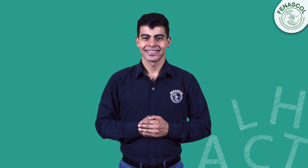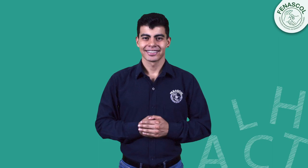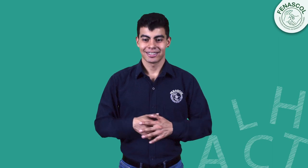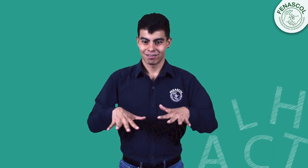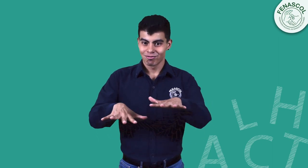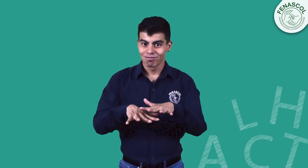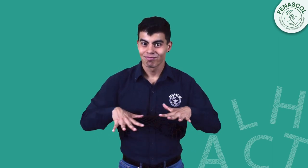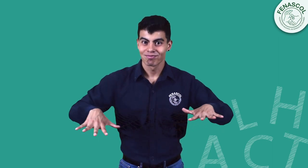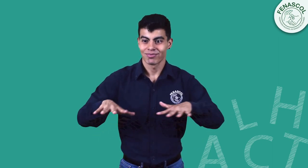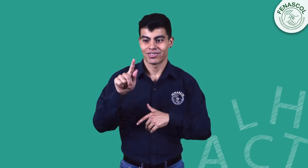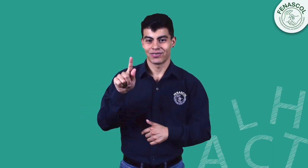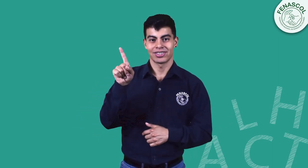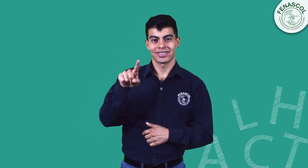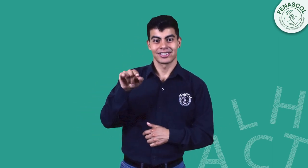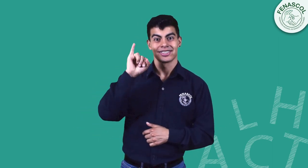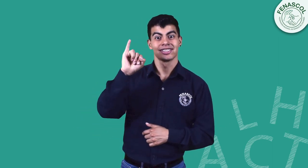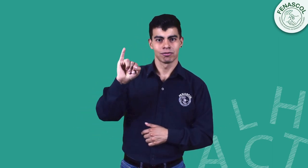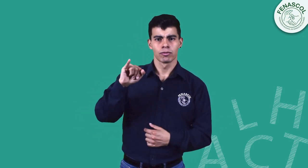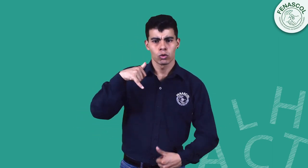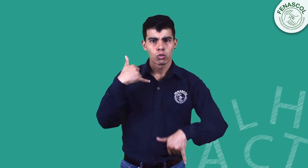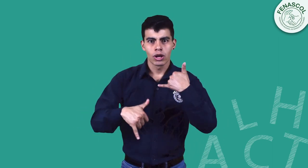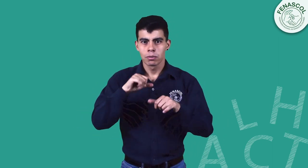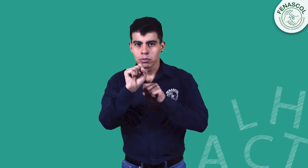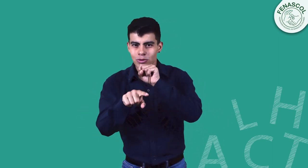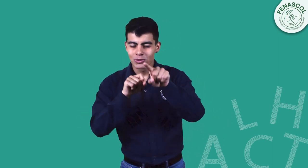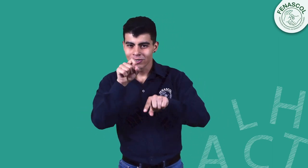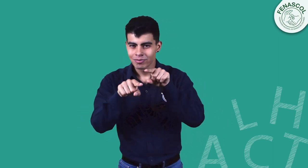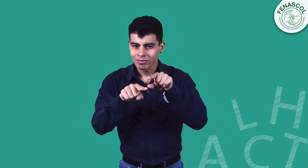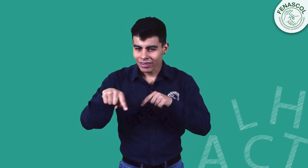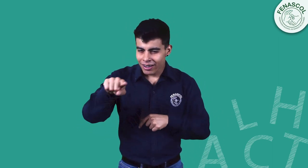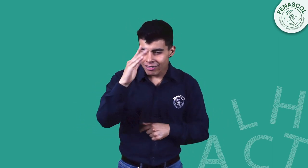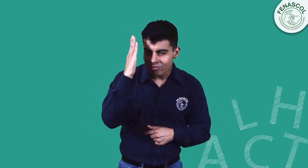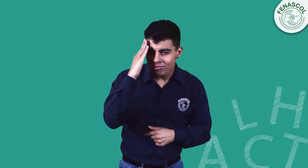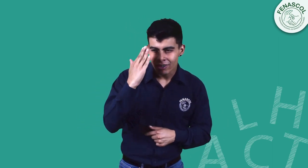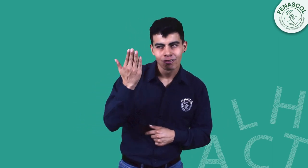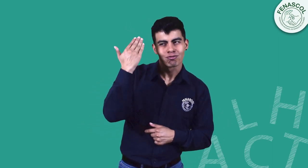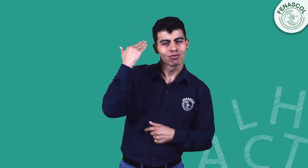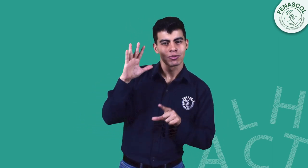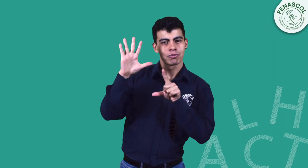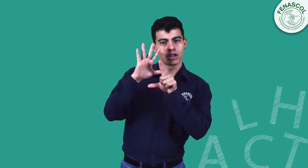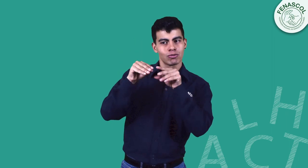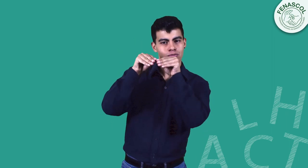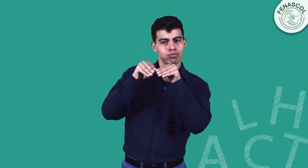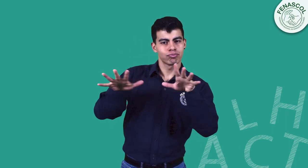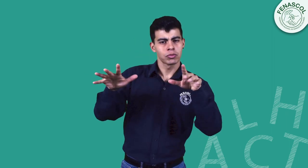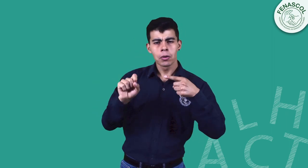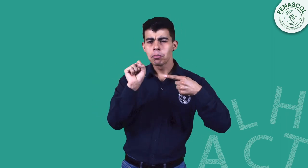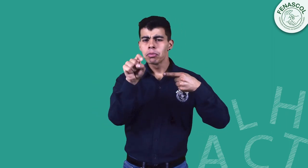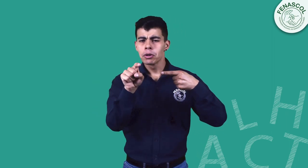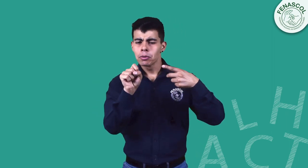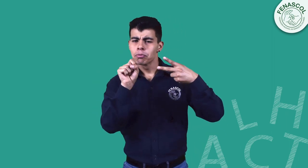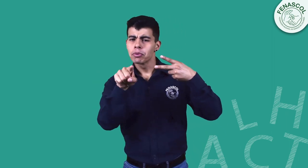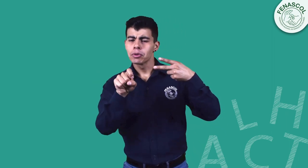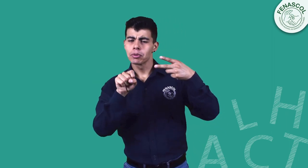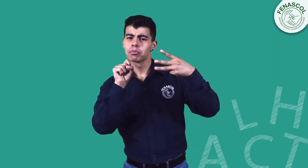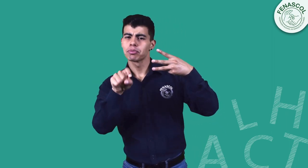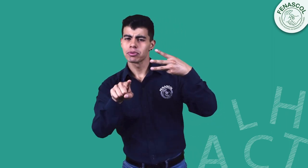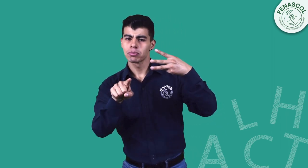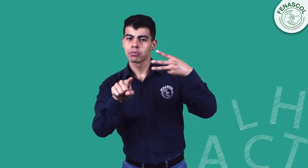Bienvenidos a este espacio de FSI y nuestro juego de trivias. En oportunidades anteriores ya hemos publicado diferentes preguntas.